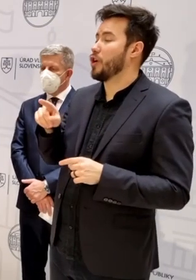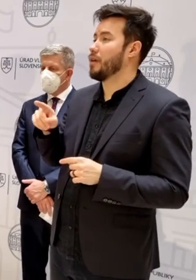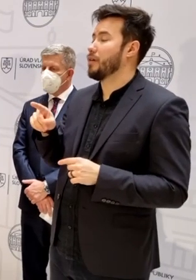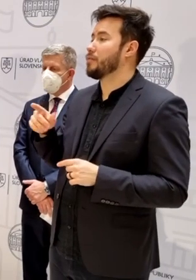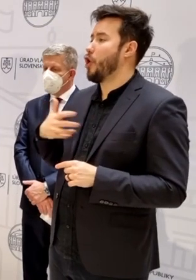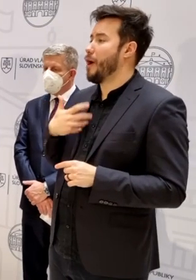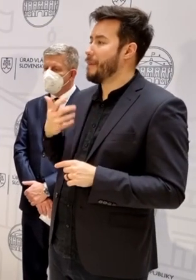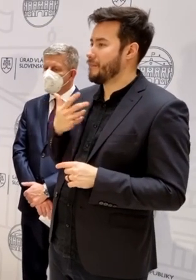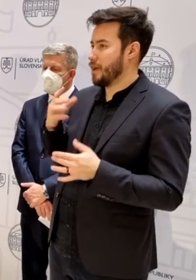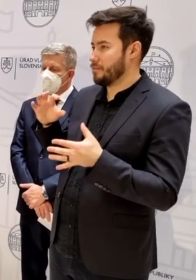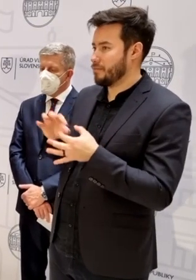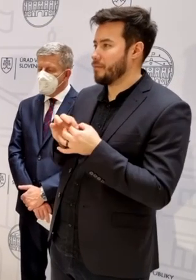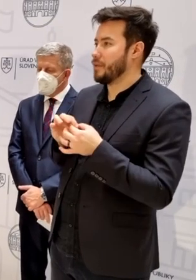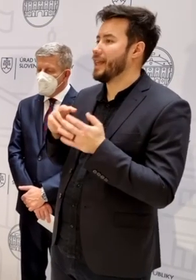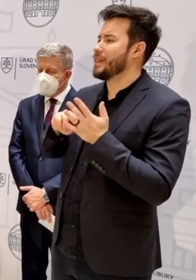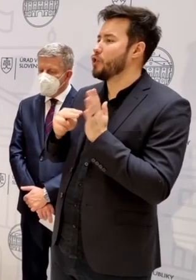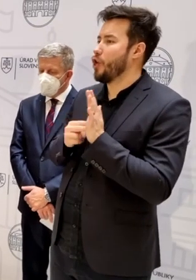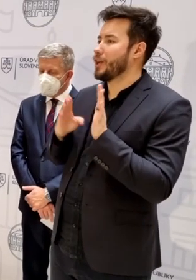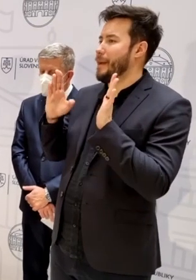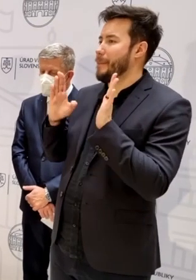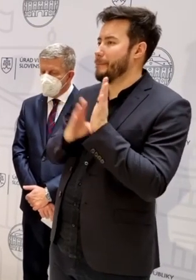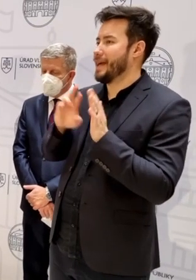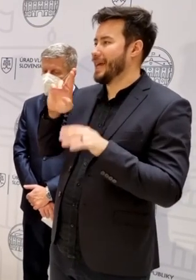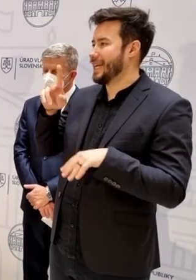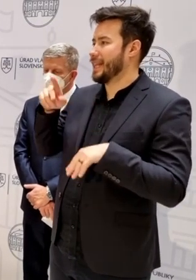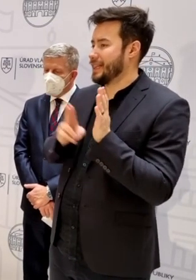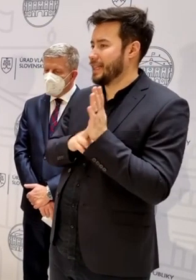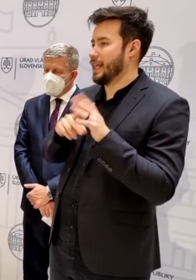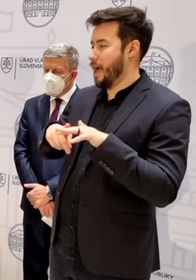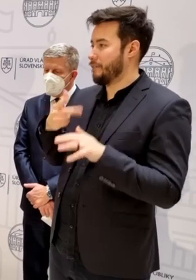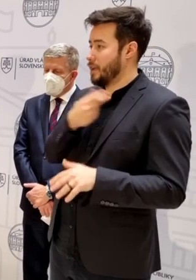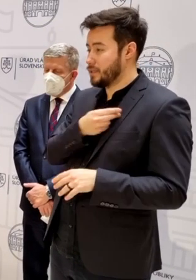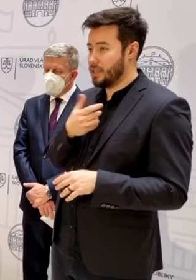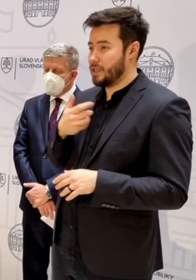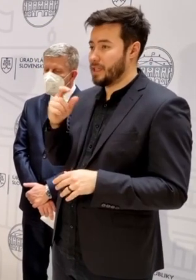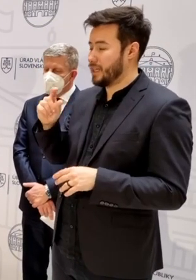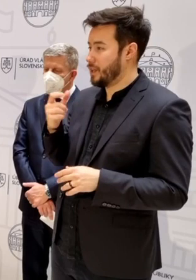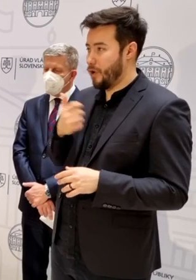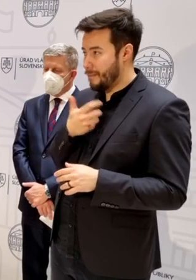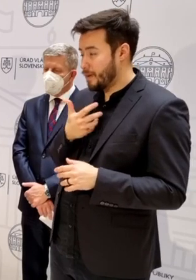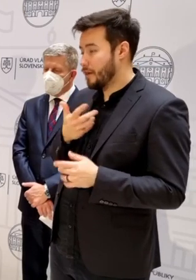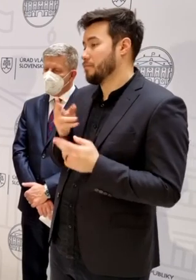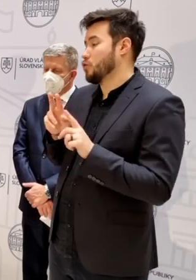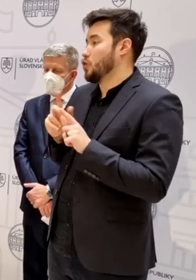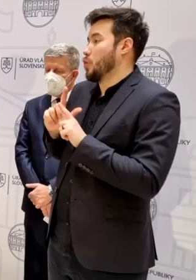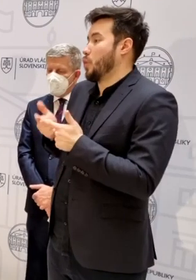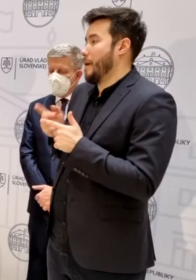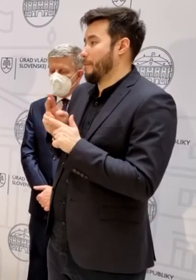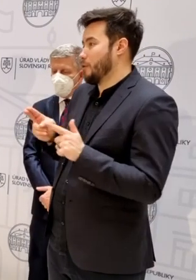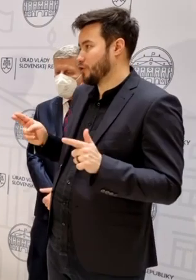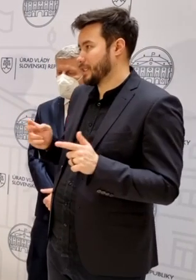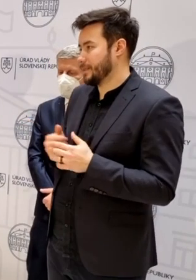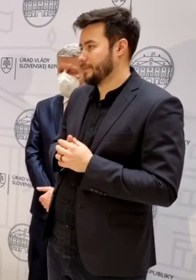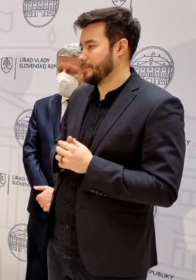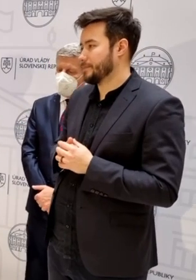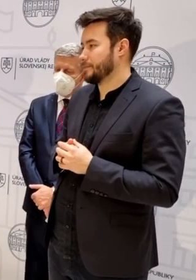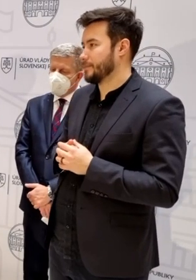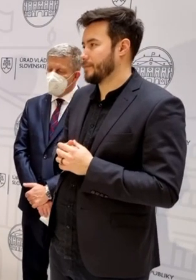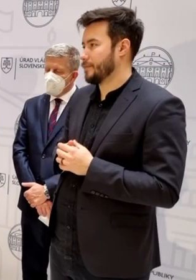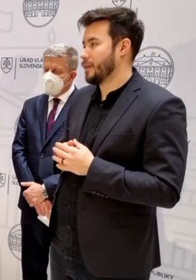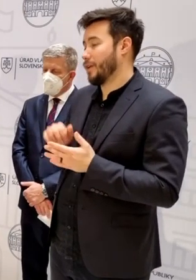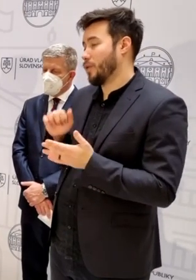alebo obavu, čo sa týka technológie doteraz dostupných vakcín, tak je k dispozícii táto a určite